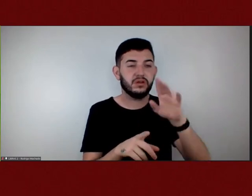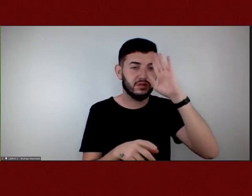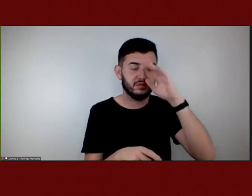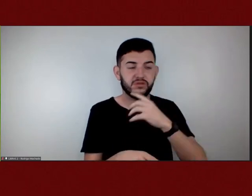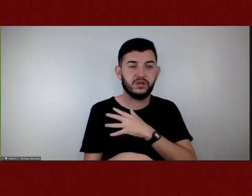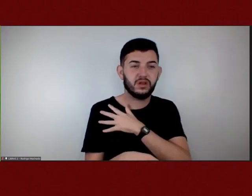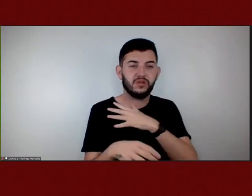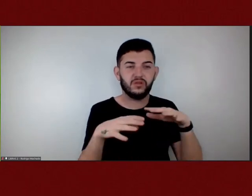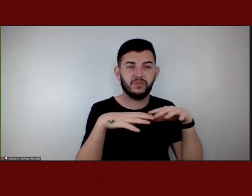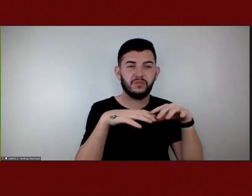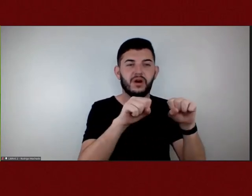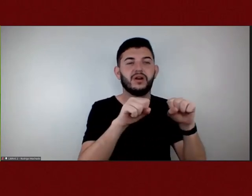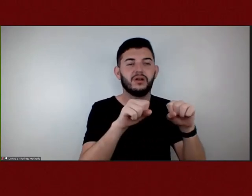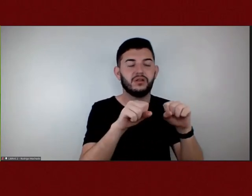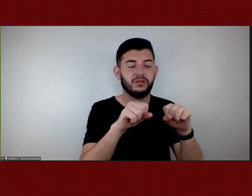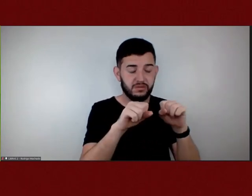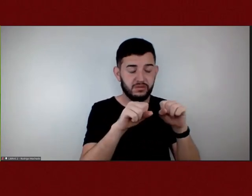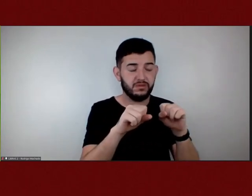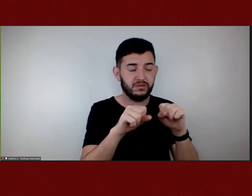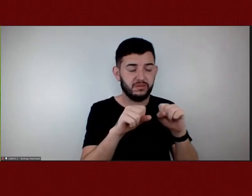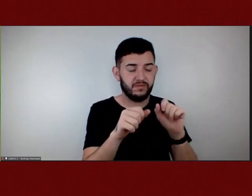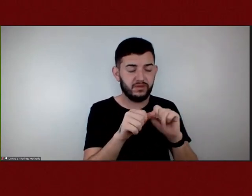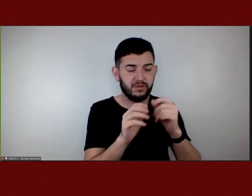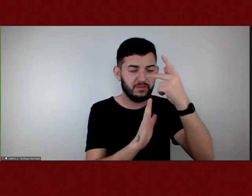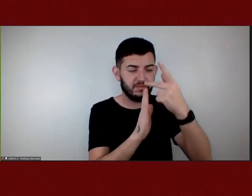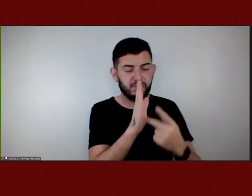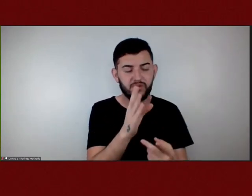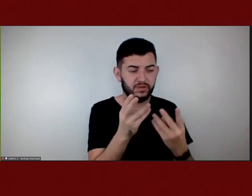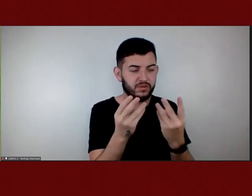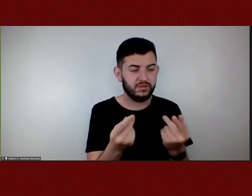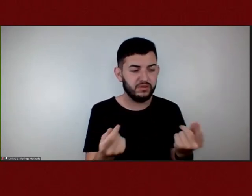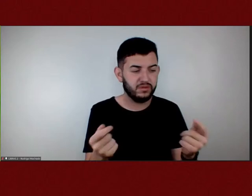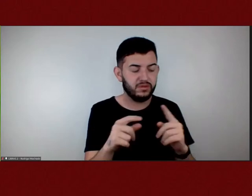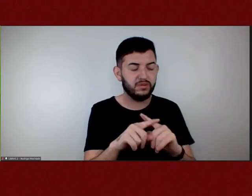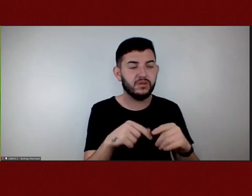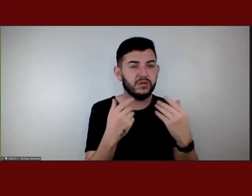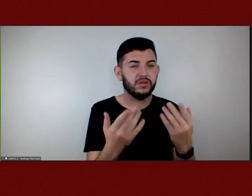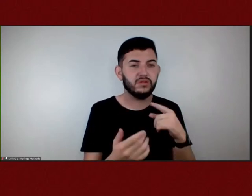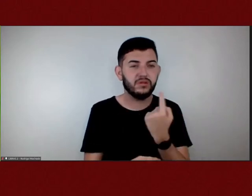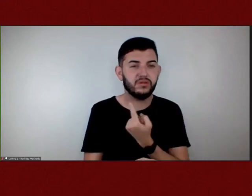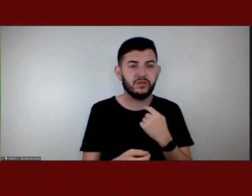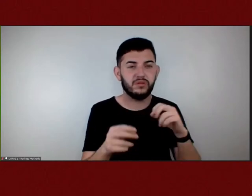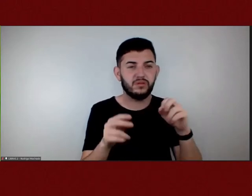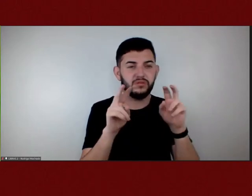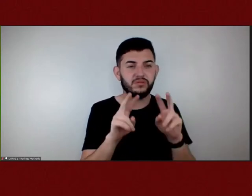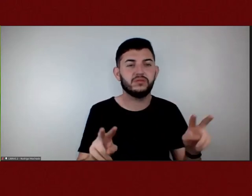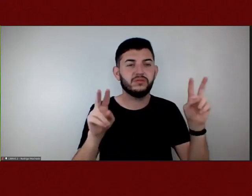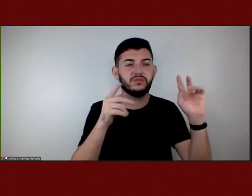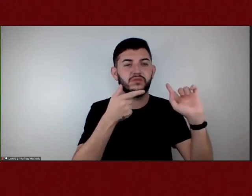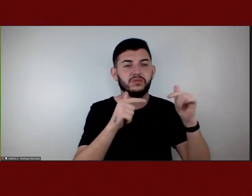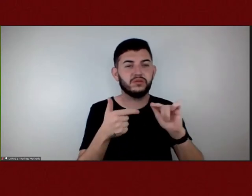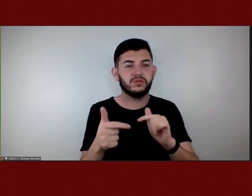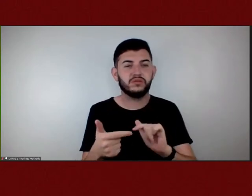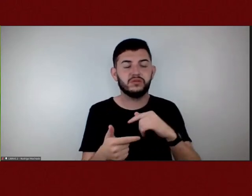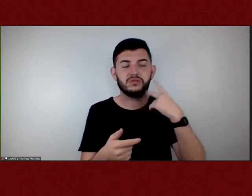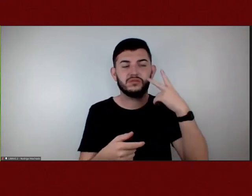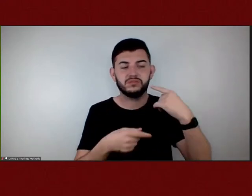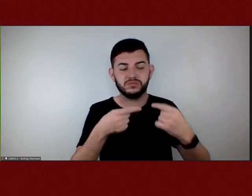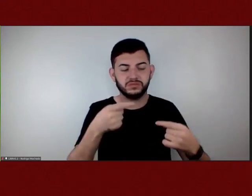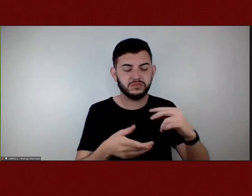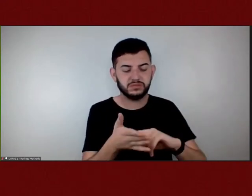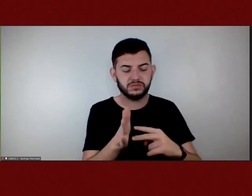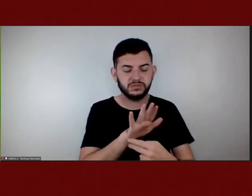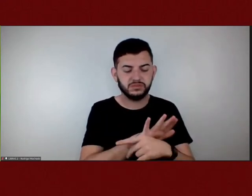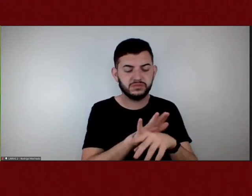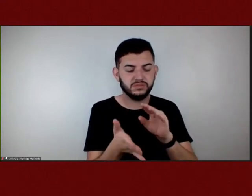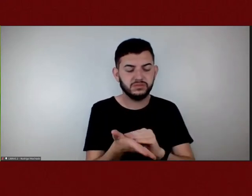existe com essa, que vemos com essa derrota, levou a uma visão tradicional que existia na política, que foi a falta de unidade da